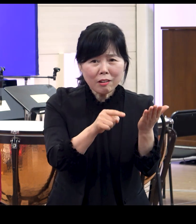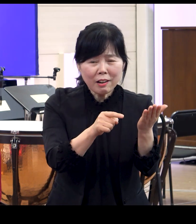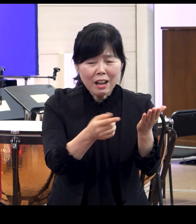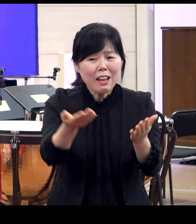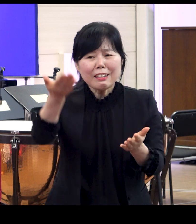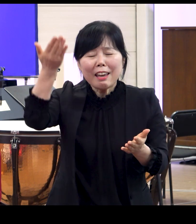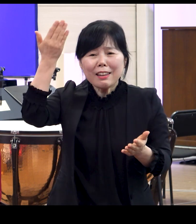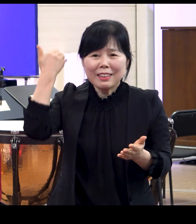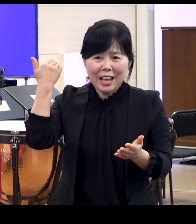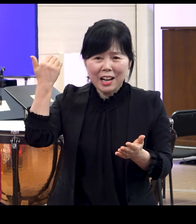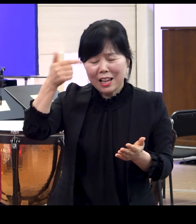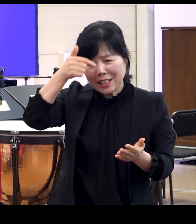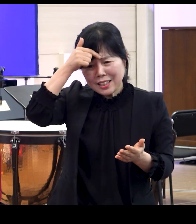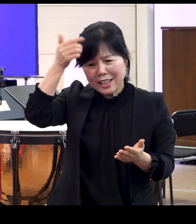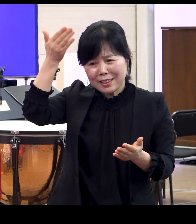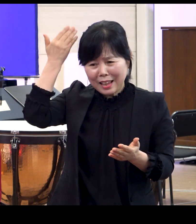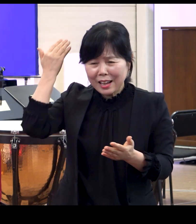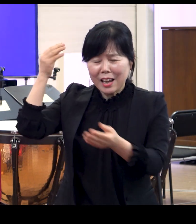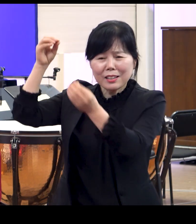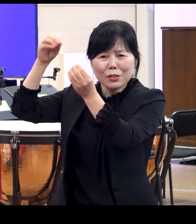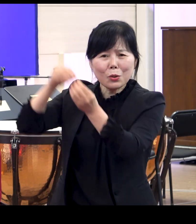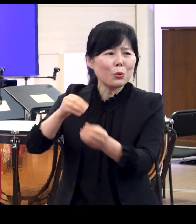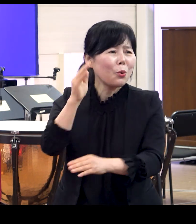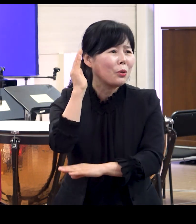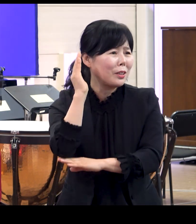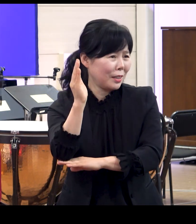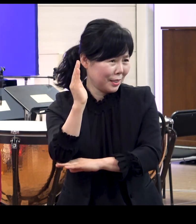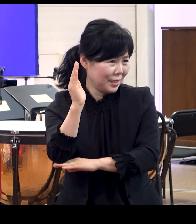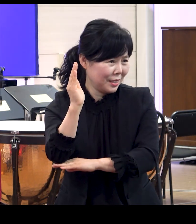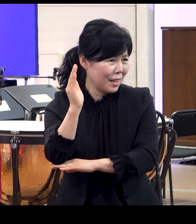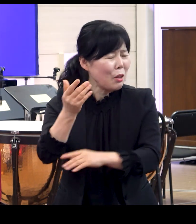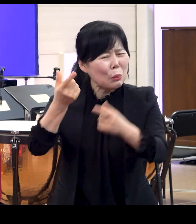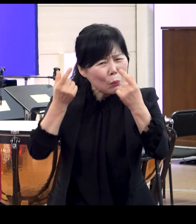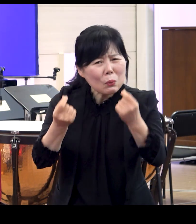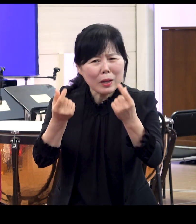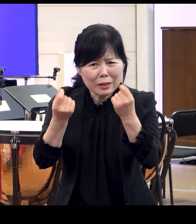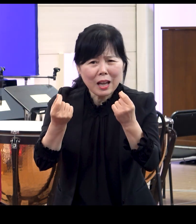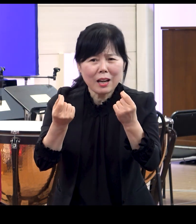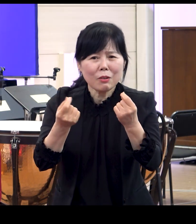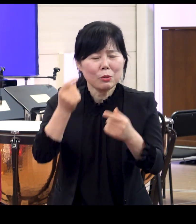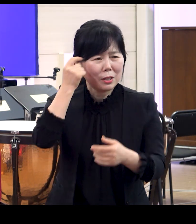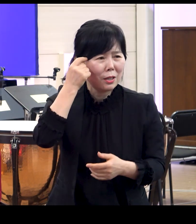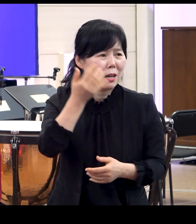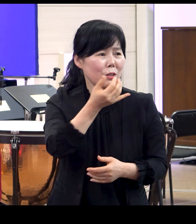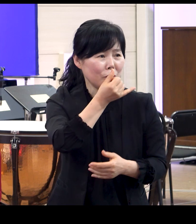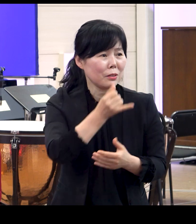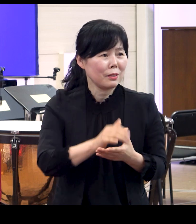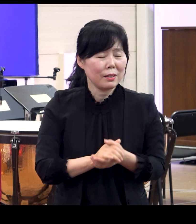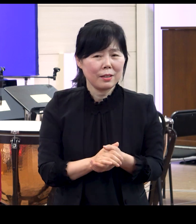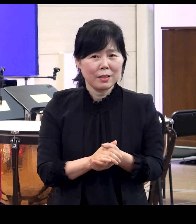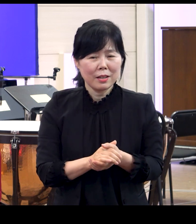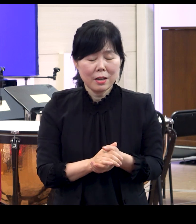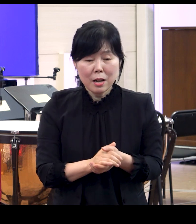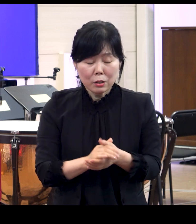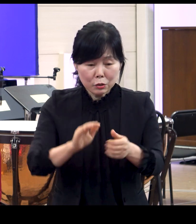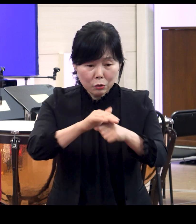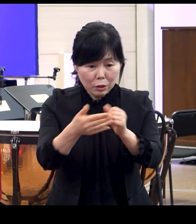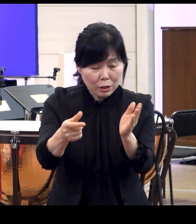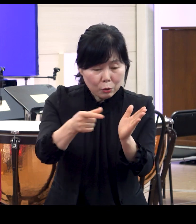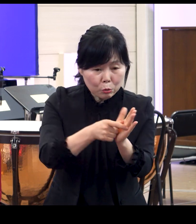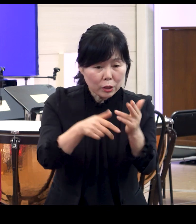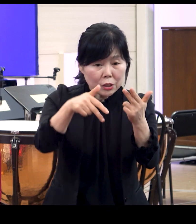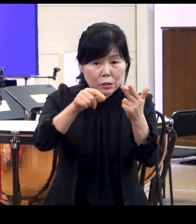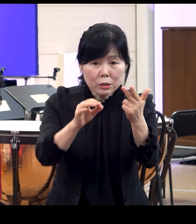전래 동화 수준으로 격화시키는 거예요. 뿐만 아니라 여기에 담겨있는 정말 중요한 메시지를 다 그대로